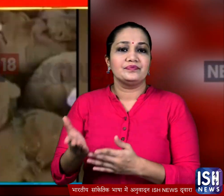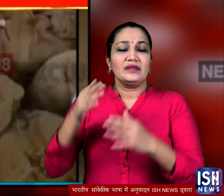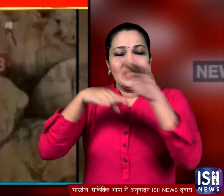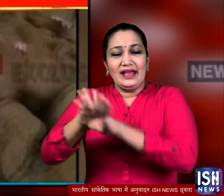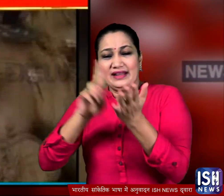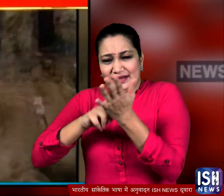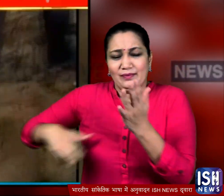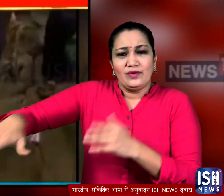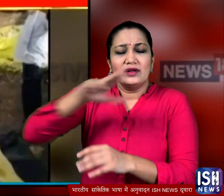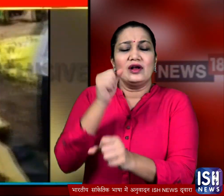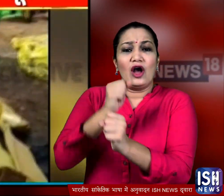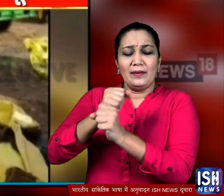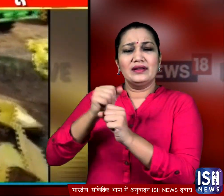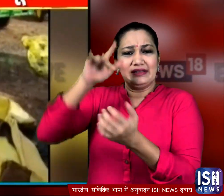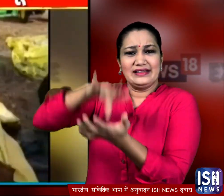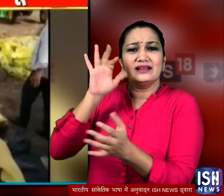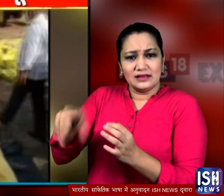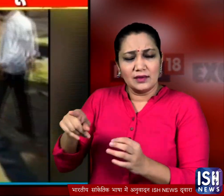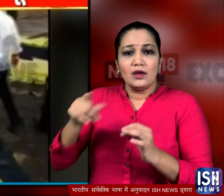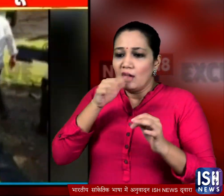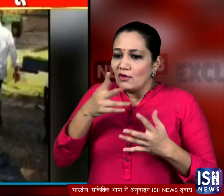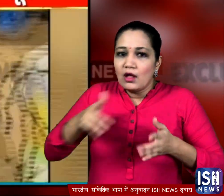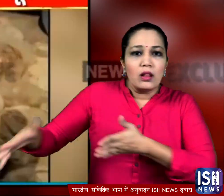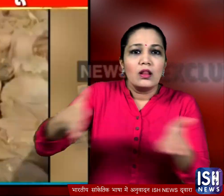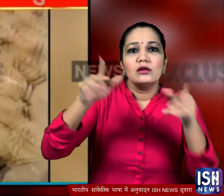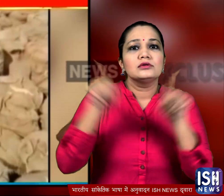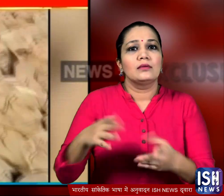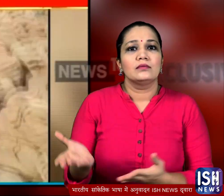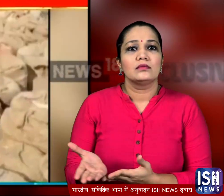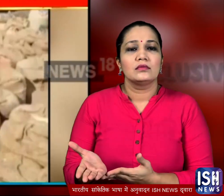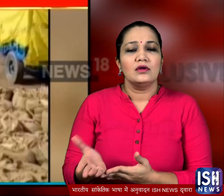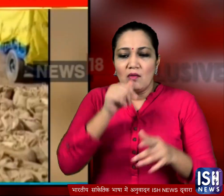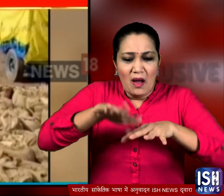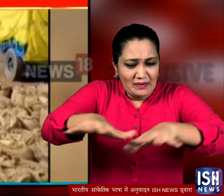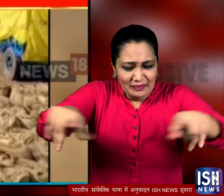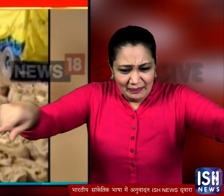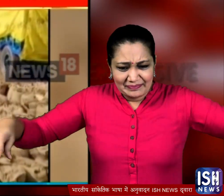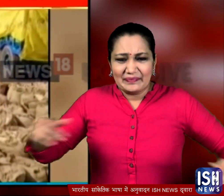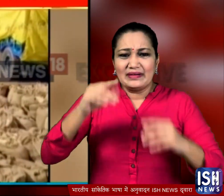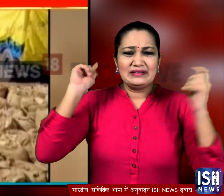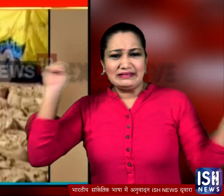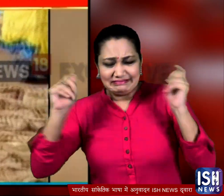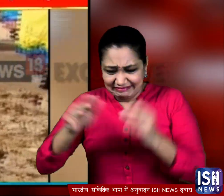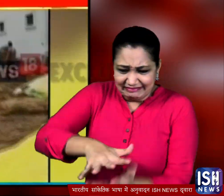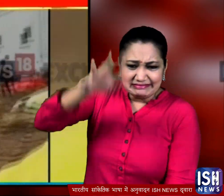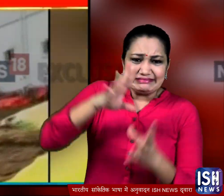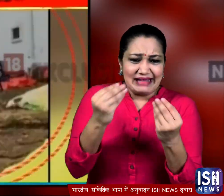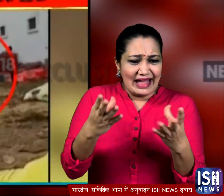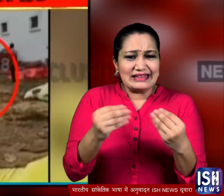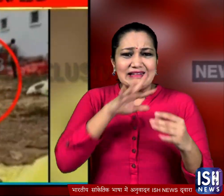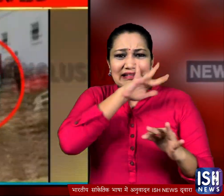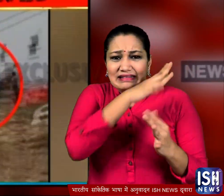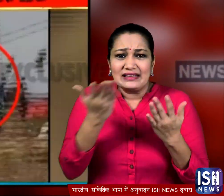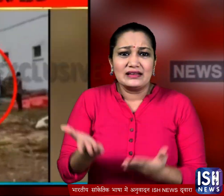के नरसिंहपुर का सरकारी खरीदी केंद्र किसी तालाब से कम नहीं लगा। वहां इकट्ठा हुए पानी में बोरियों में पड़ा गेहूं सड़ता रहा। यही